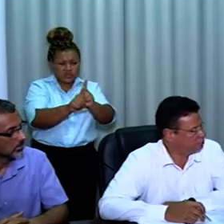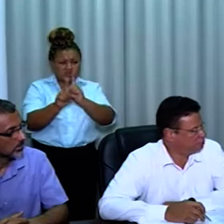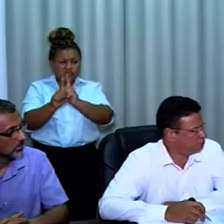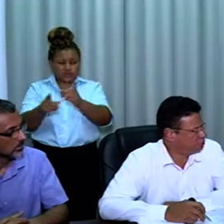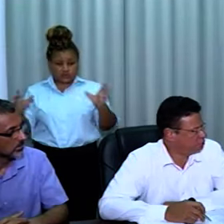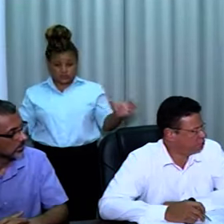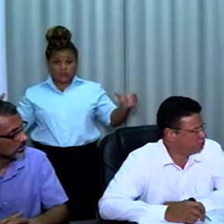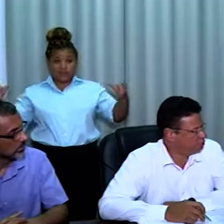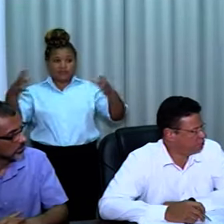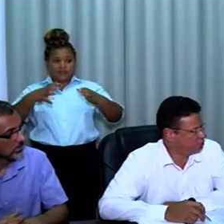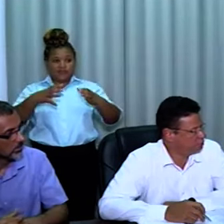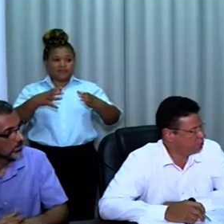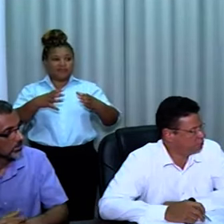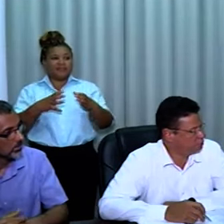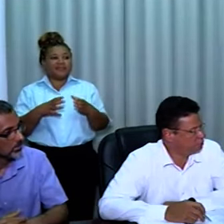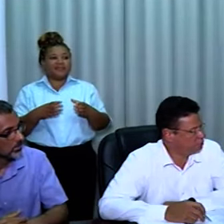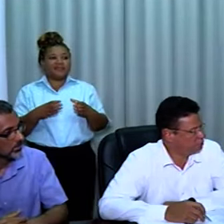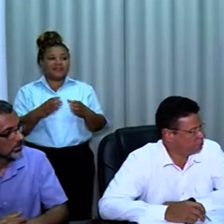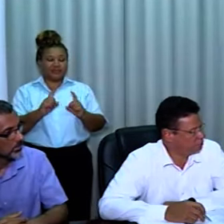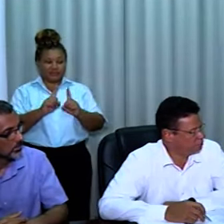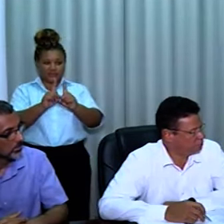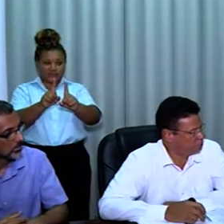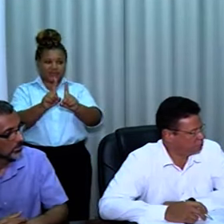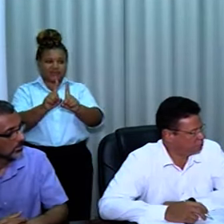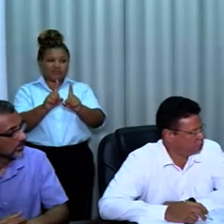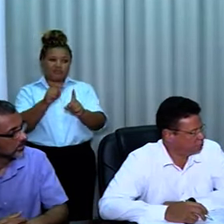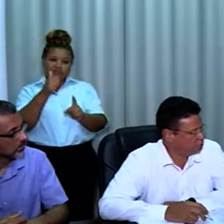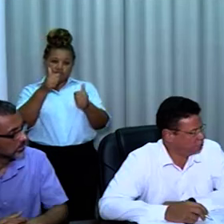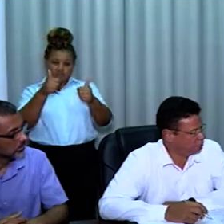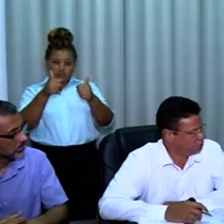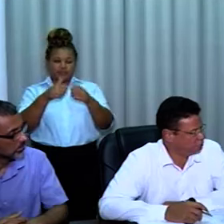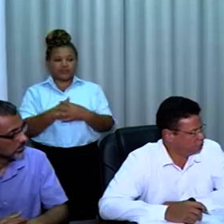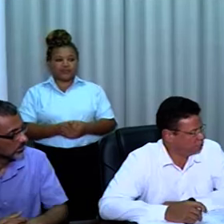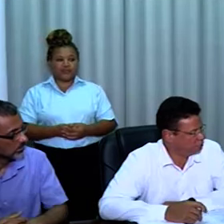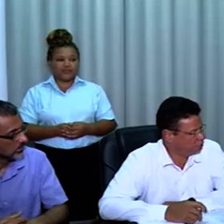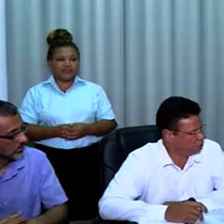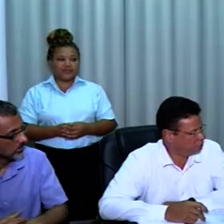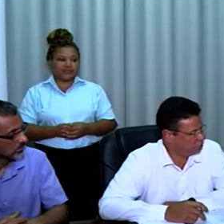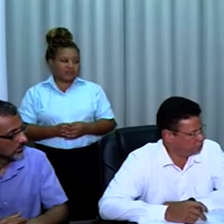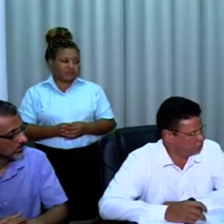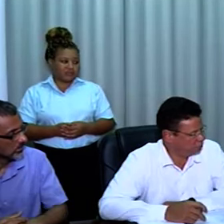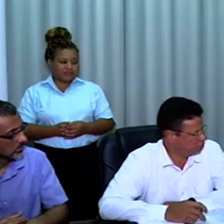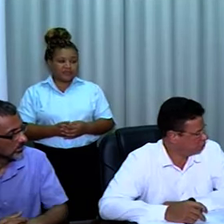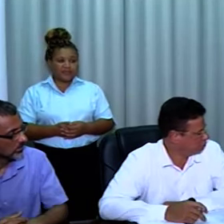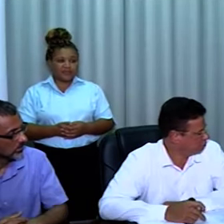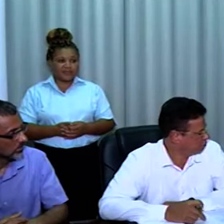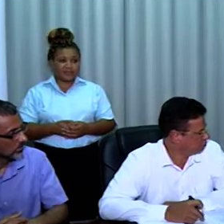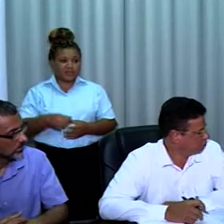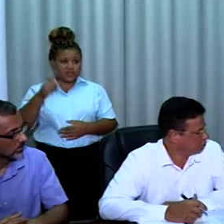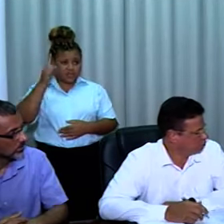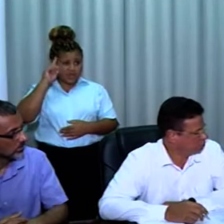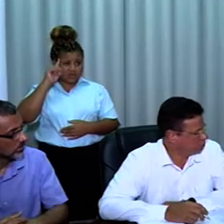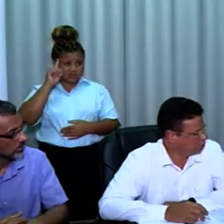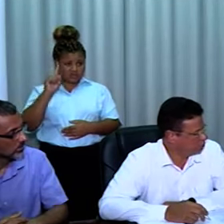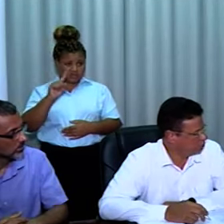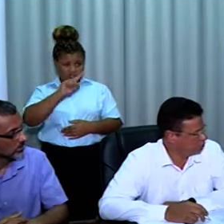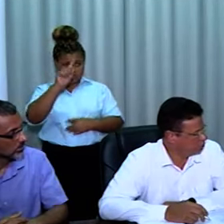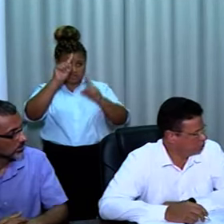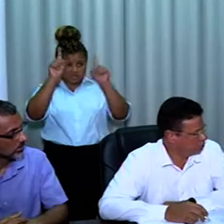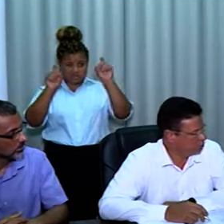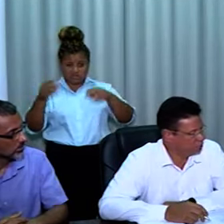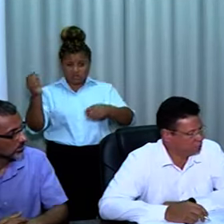résultat positif ok nous pouvoir un résultat mais seulement mon pas voir à cause qui nous besoin de la boutique pour en tout quelque chose mais seulement